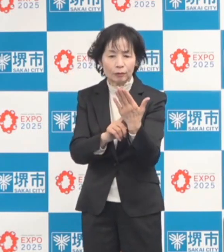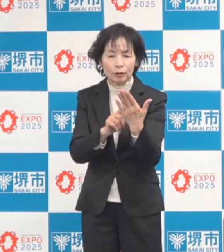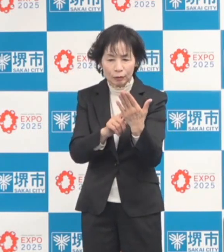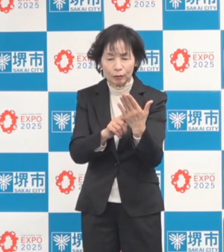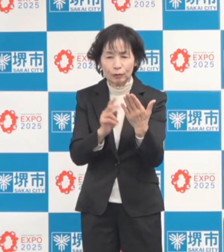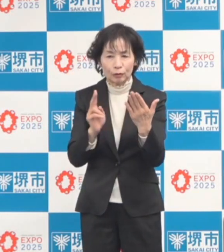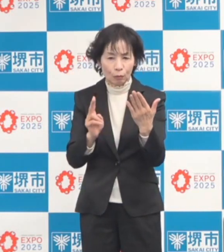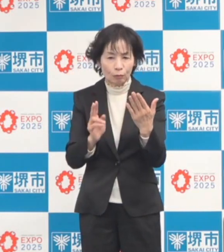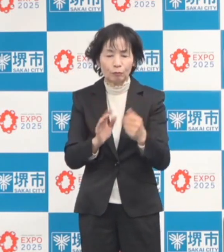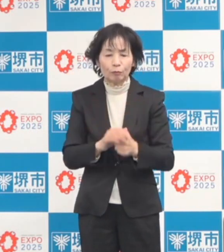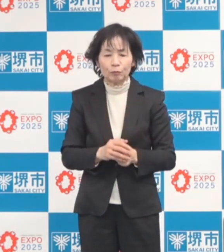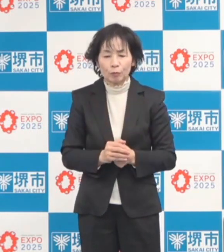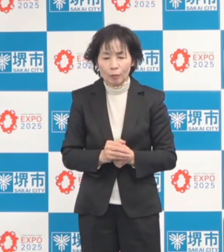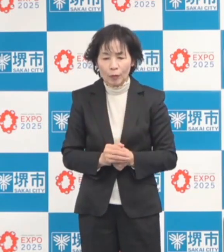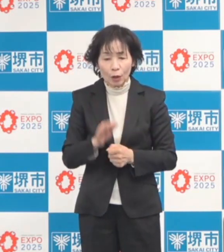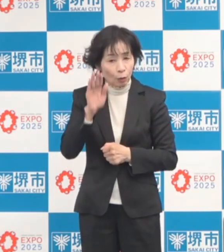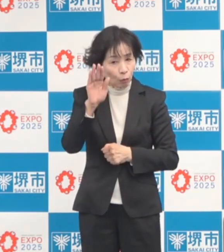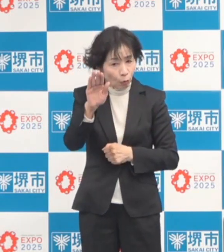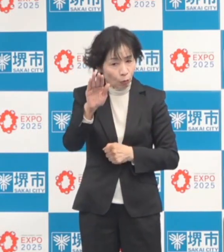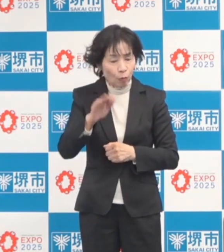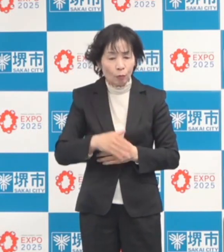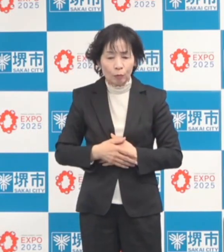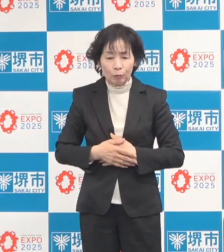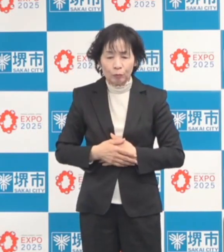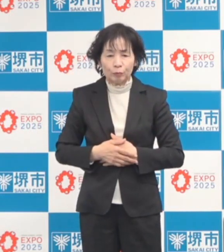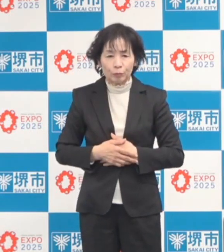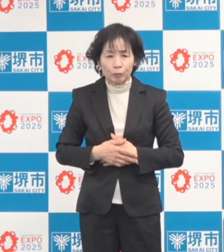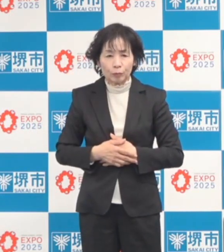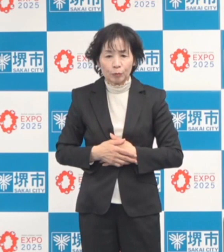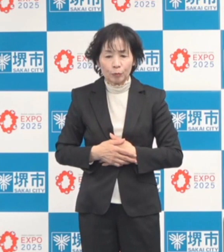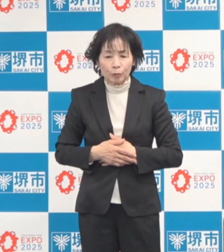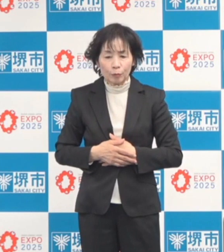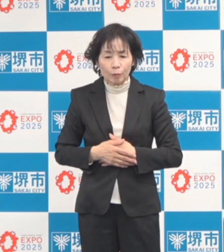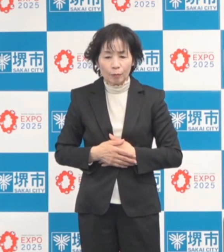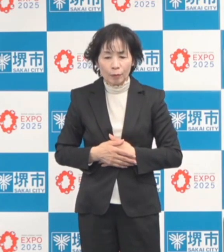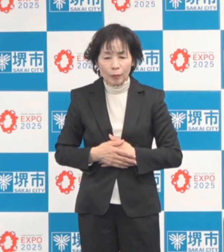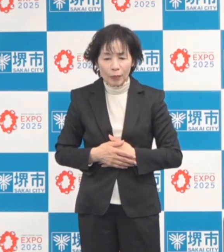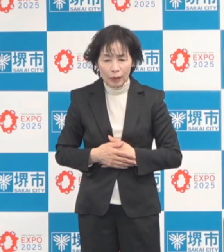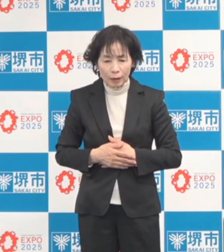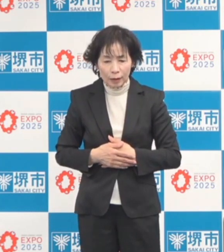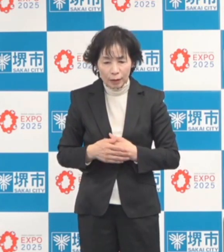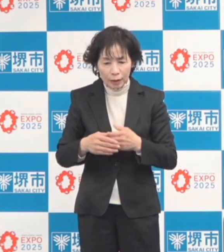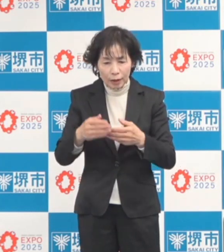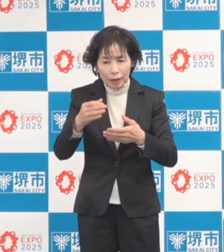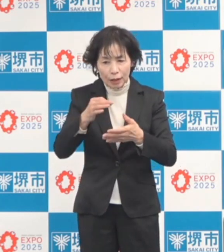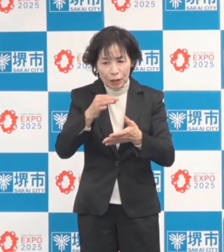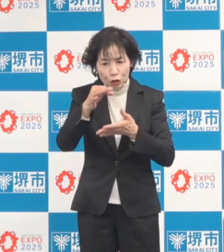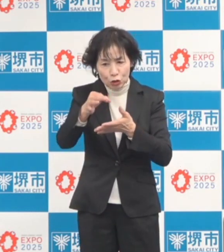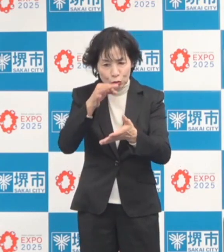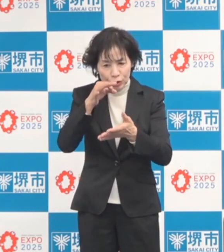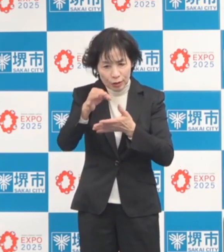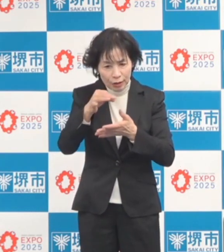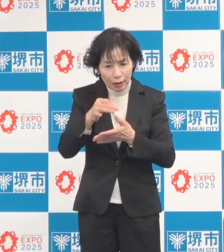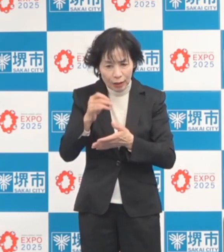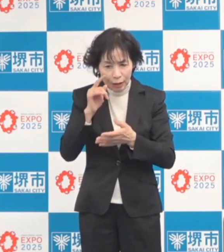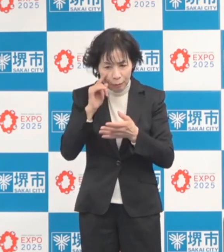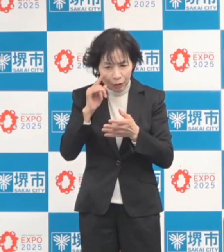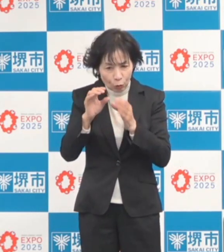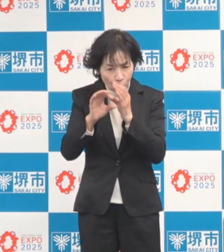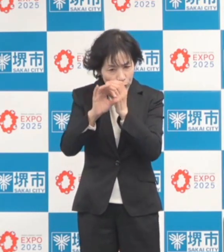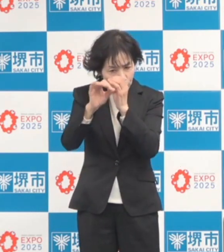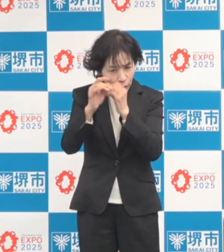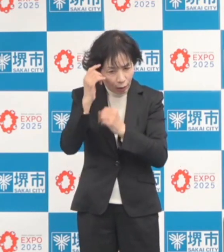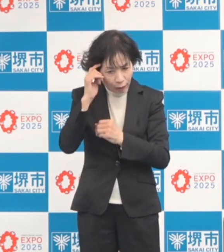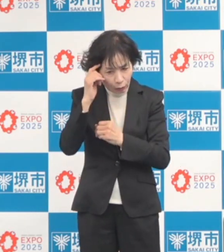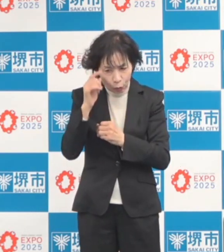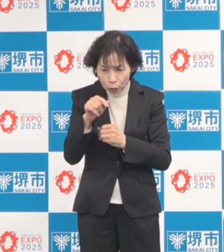況で、今後 の収支見通しを考えたときに、どこの発射台を